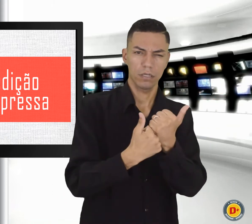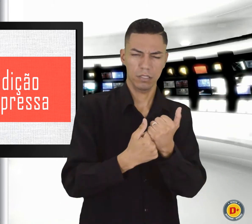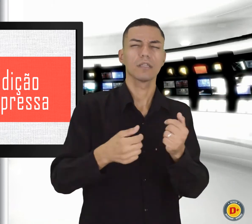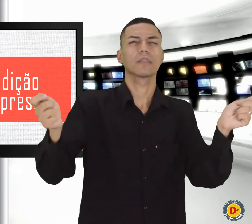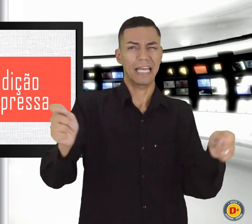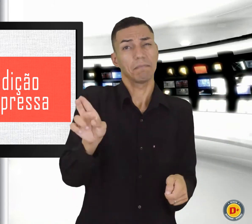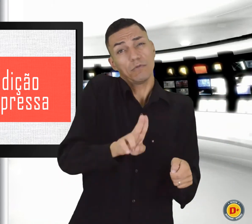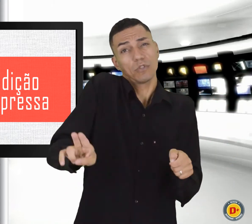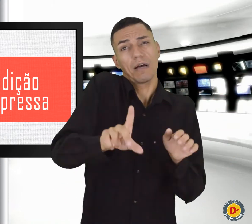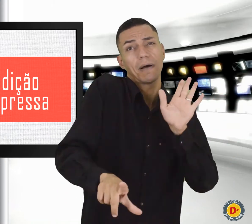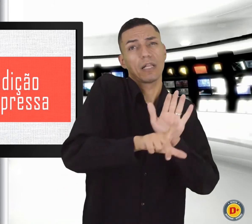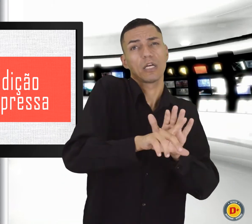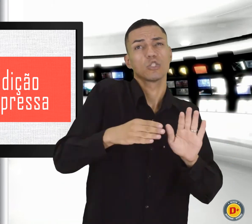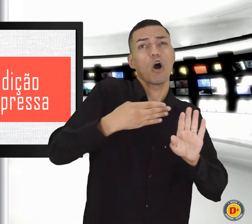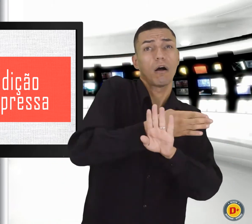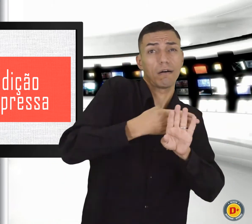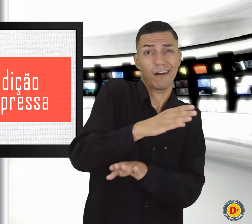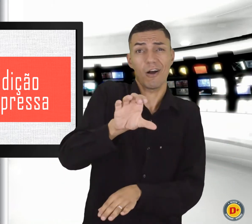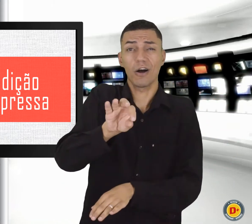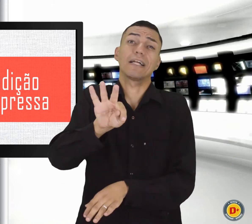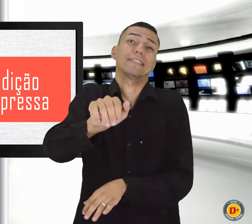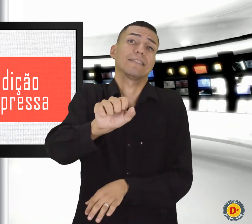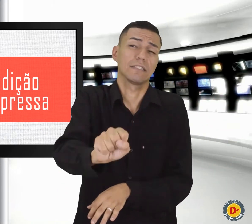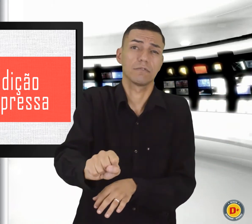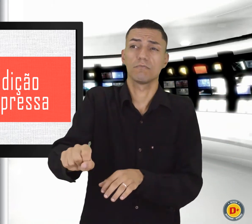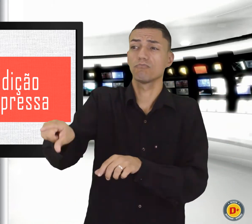deficiência severa, mas não para as pessoas sem deficiência.